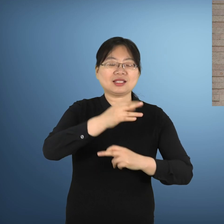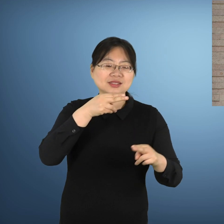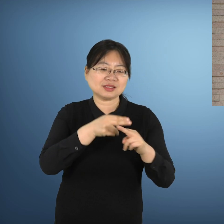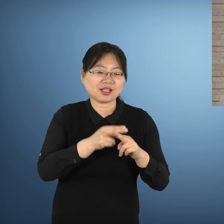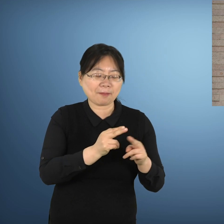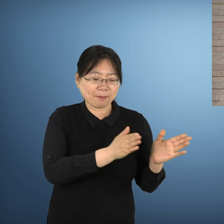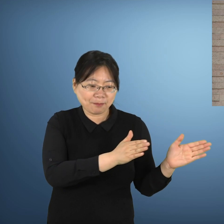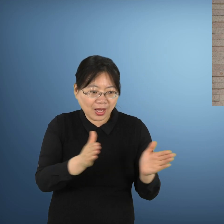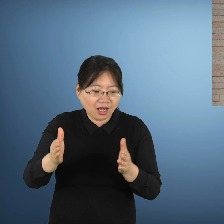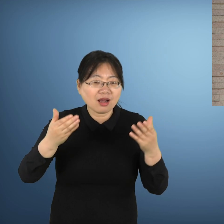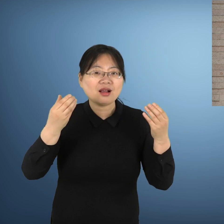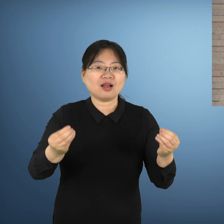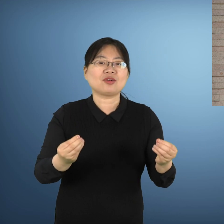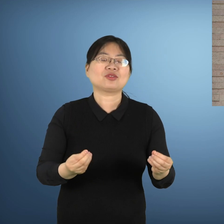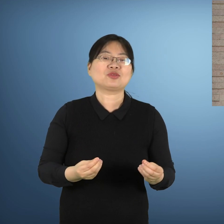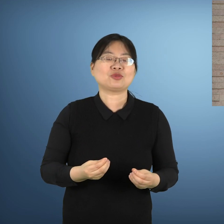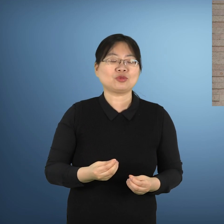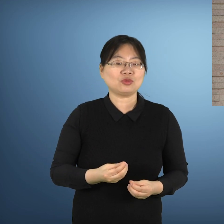좀 이상해요.